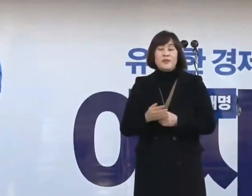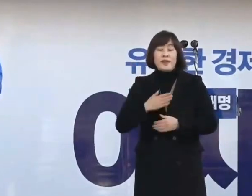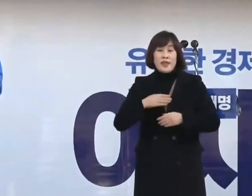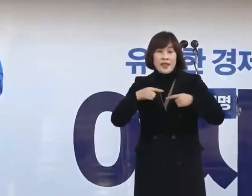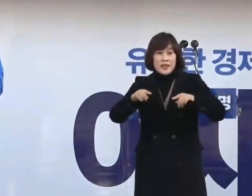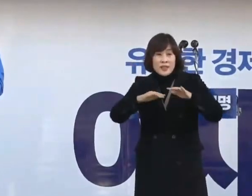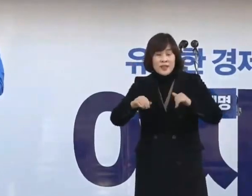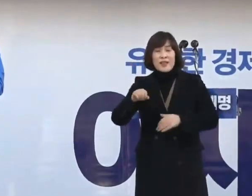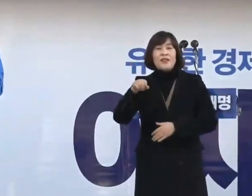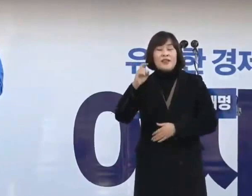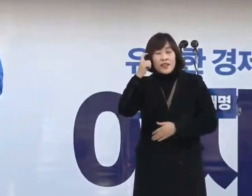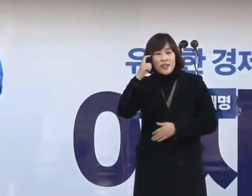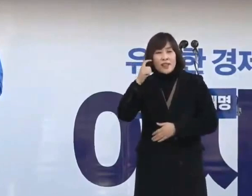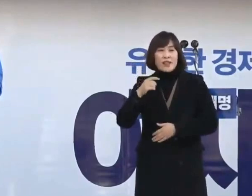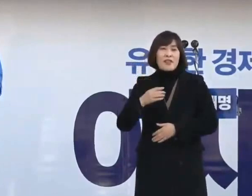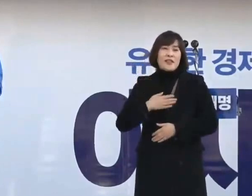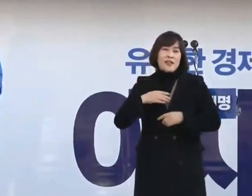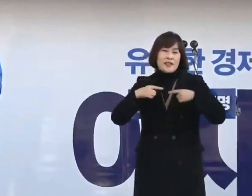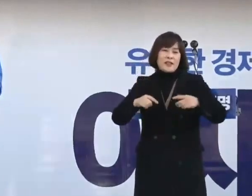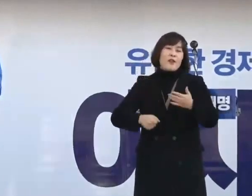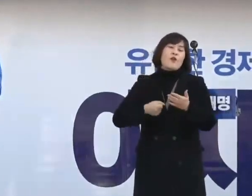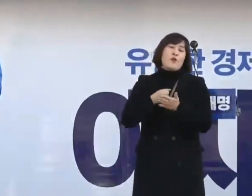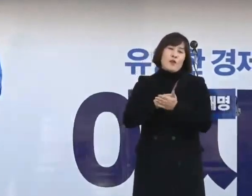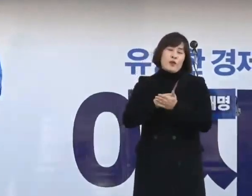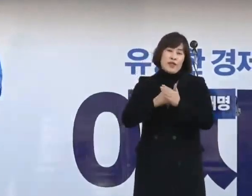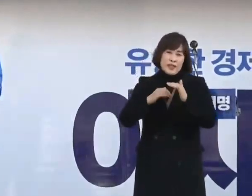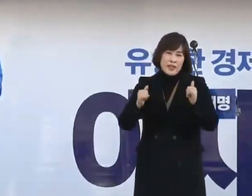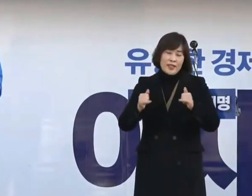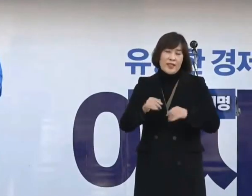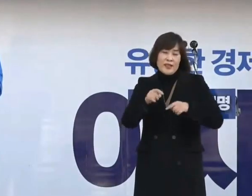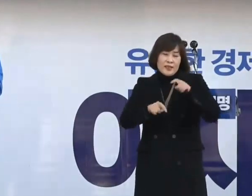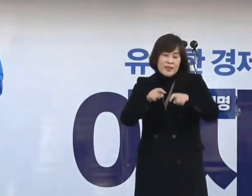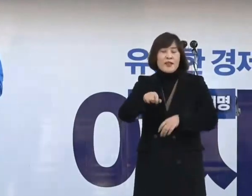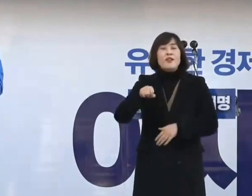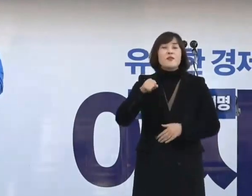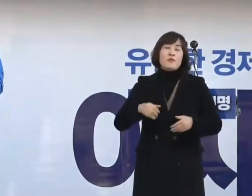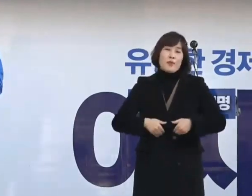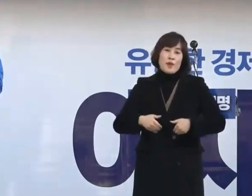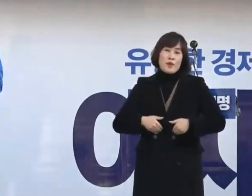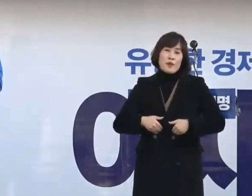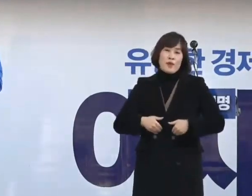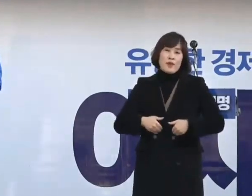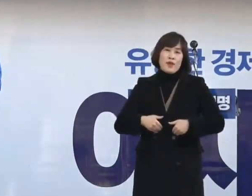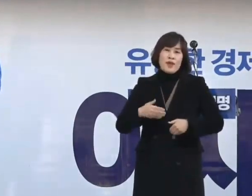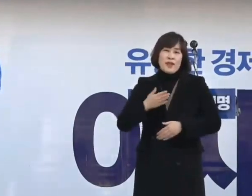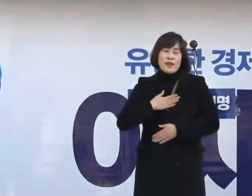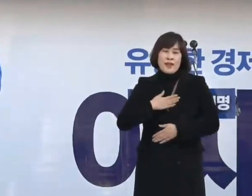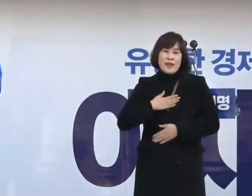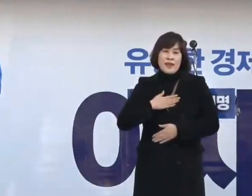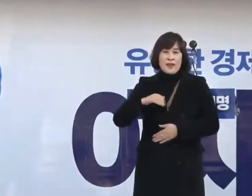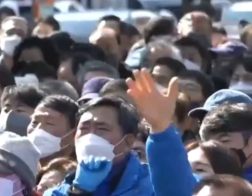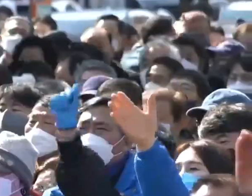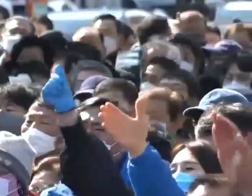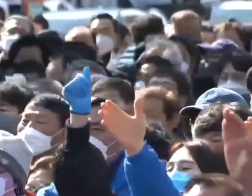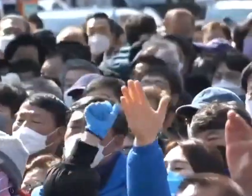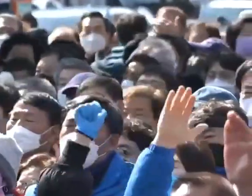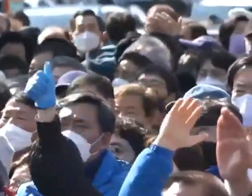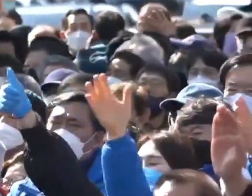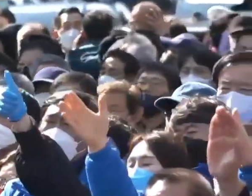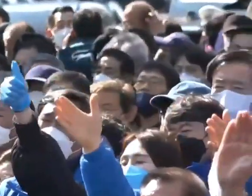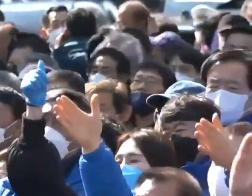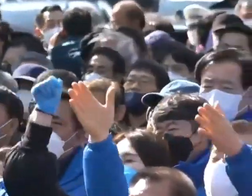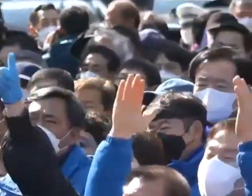리더의 의지, 리더의 용기, 리더의 실천력이고 그게 바로 실력 아닙니까, 여러분?